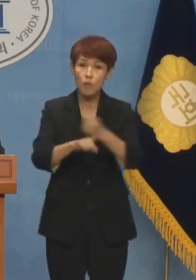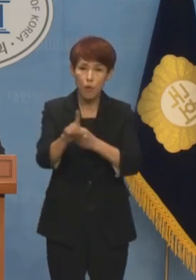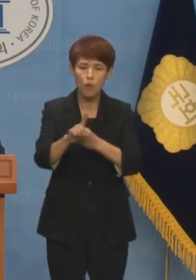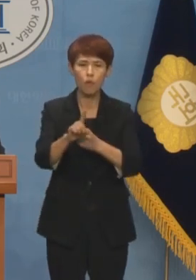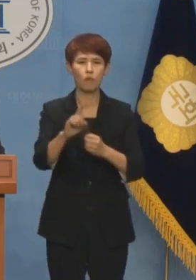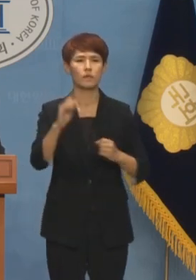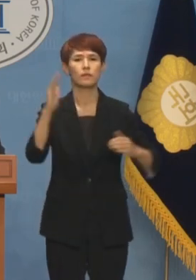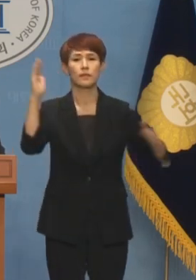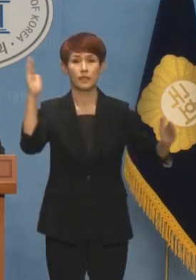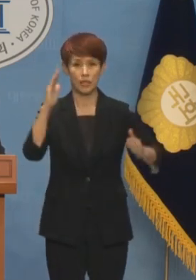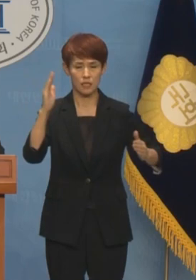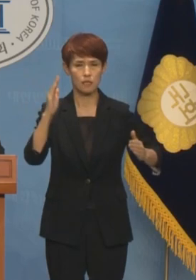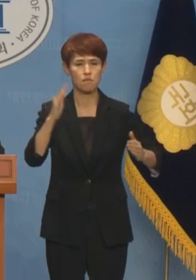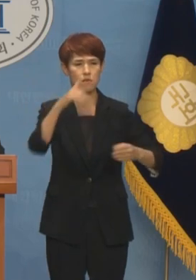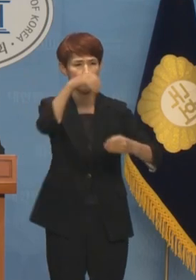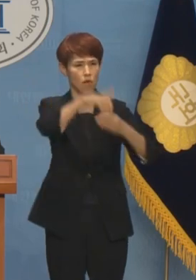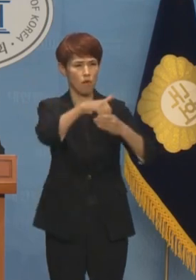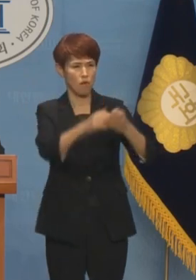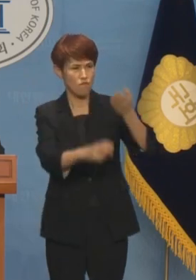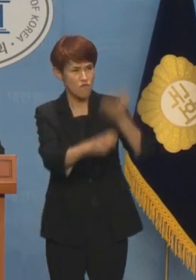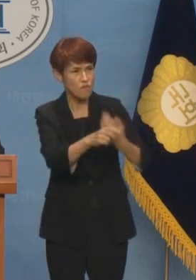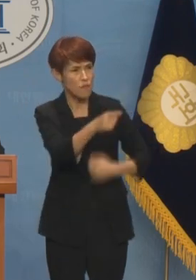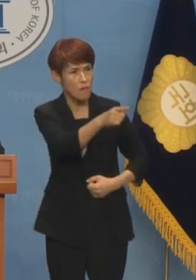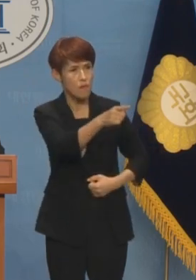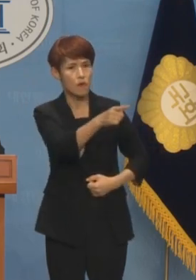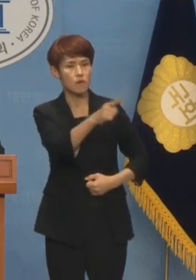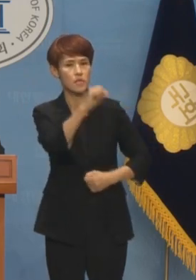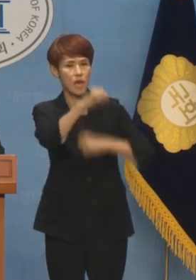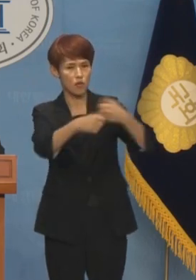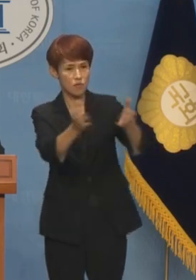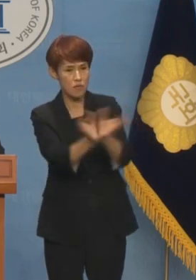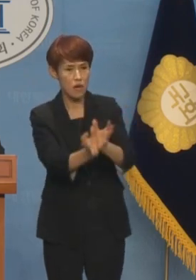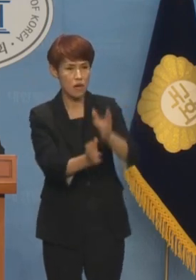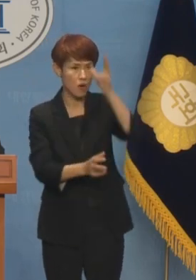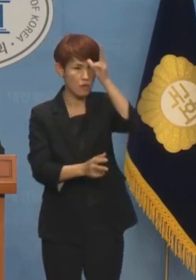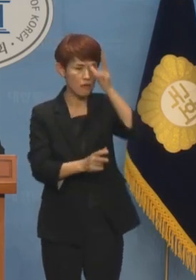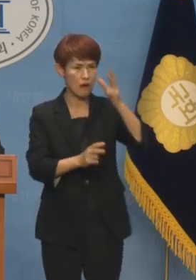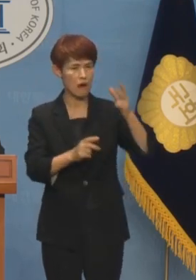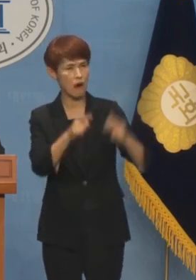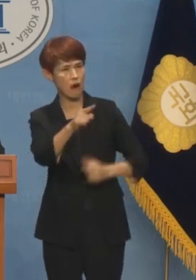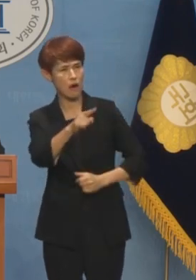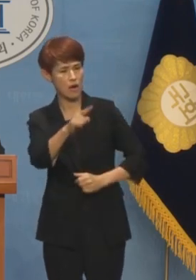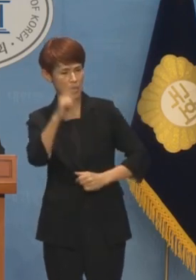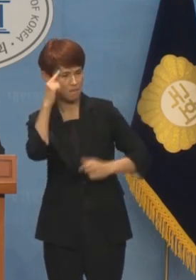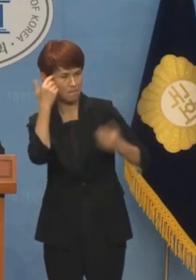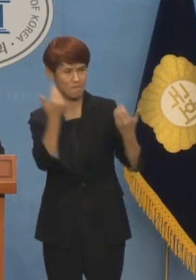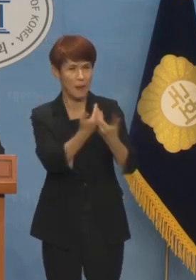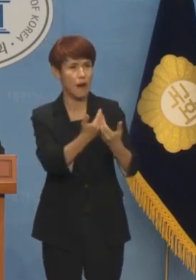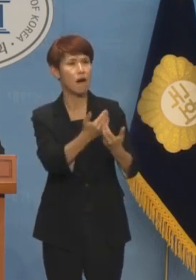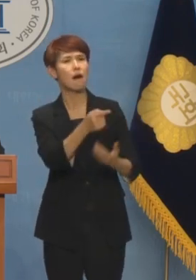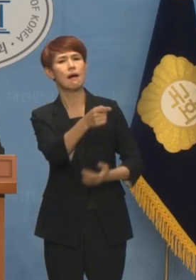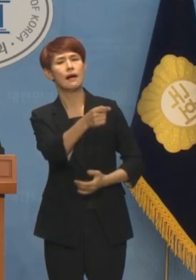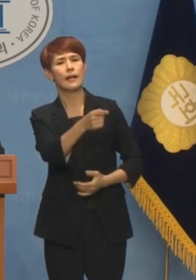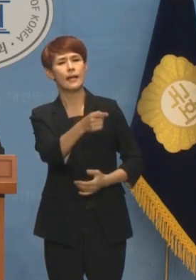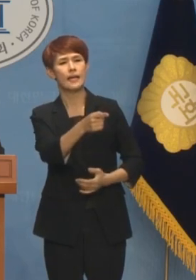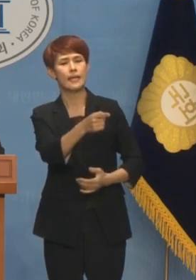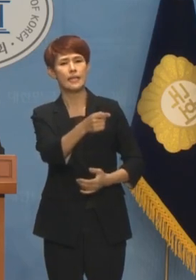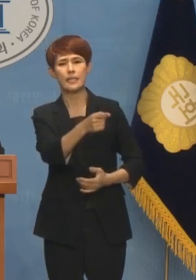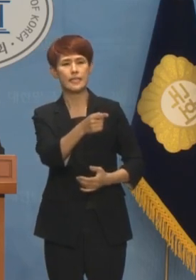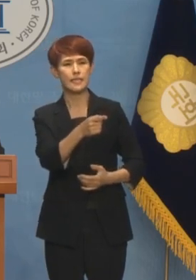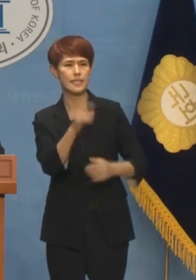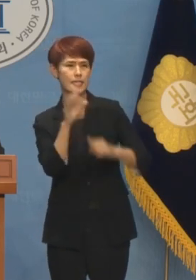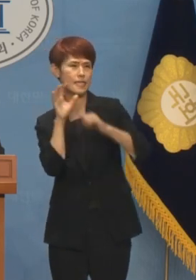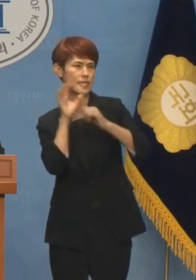청소년들이 불법 선거, 자유당과 경찰의 반민주적이고 억압적인 행위에 항의하기